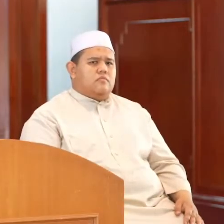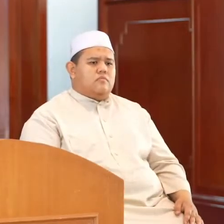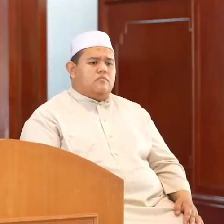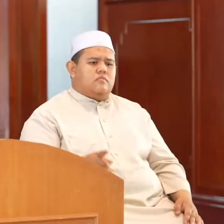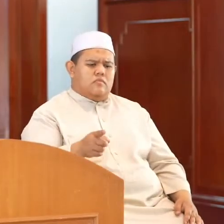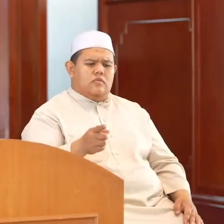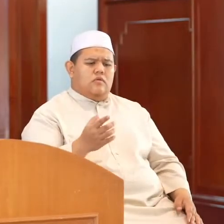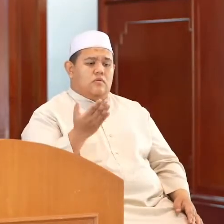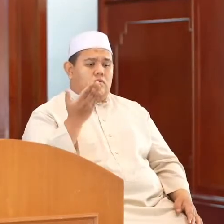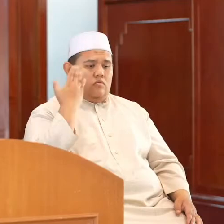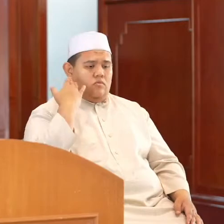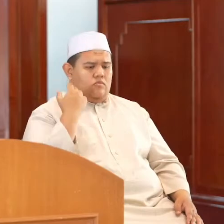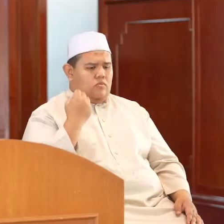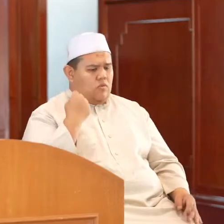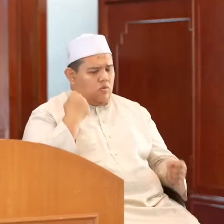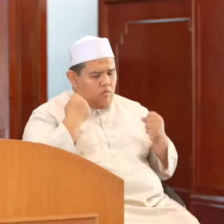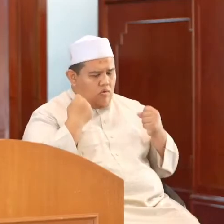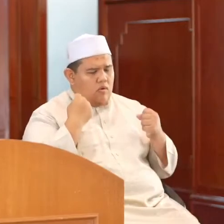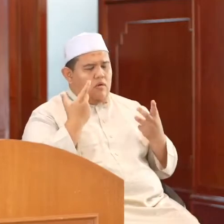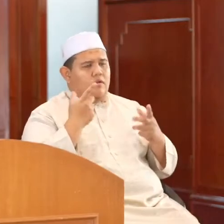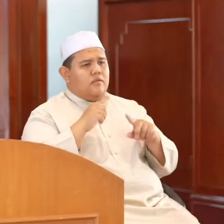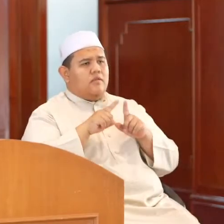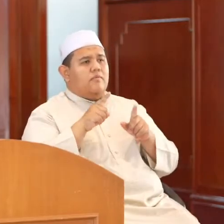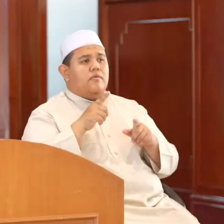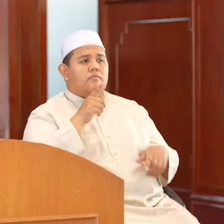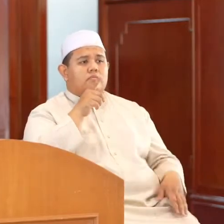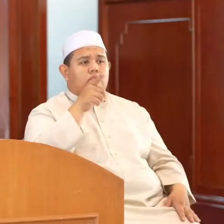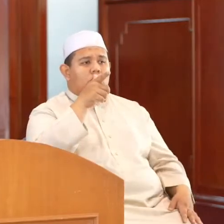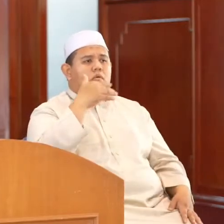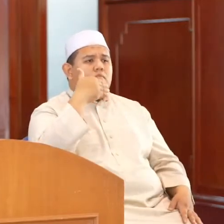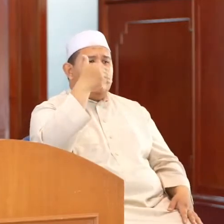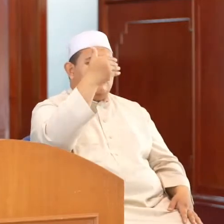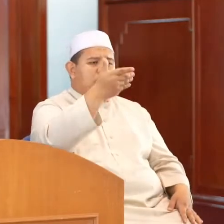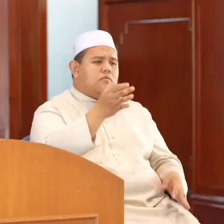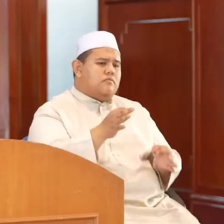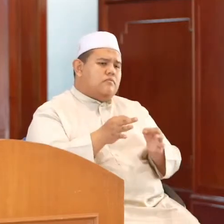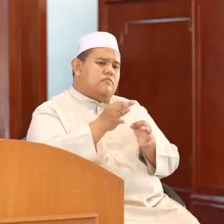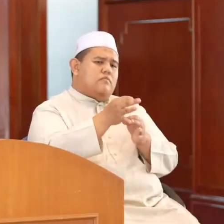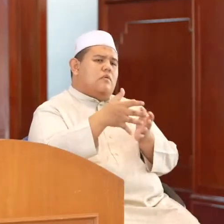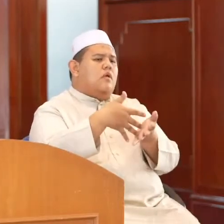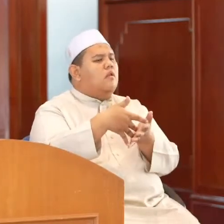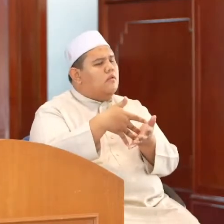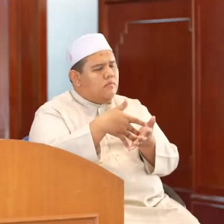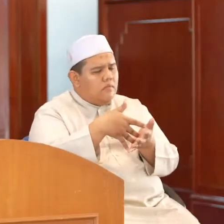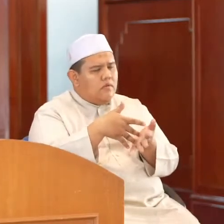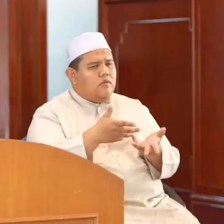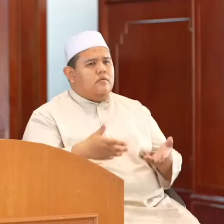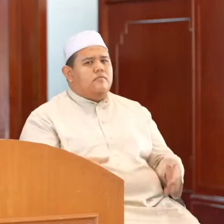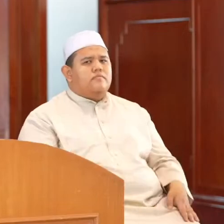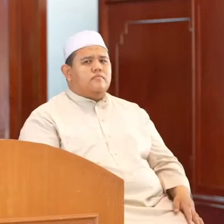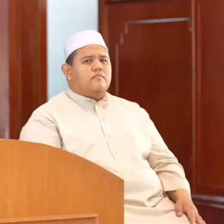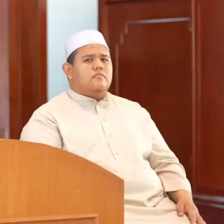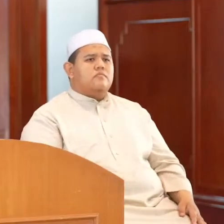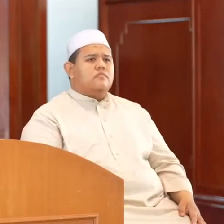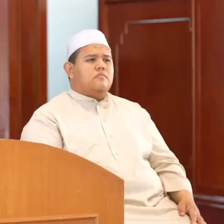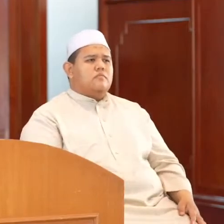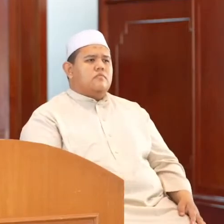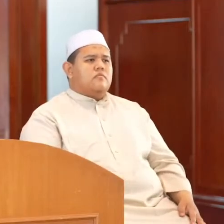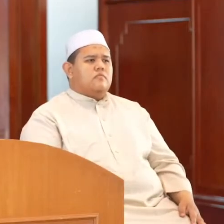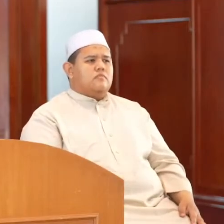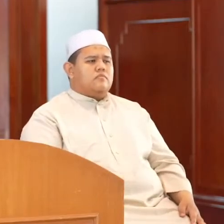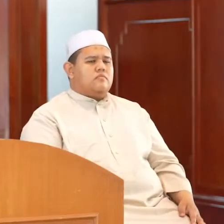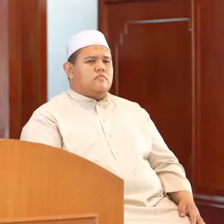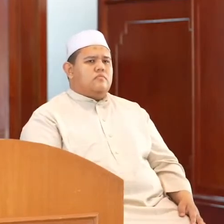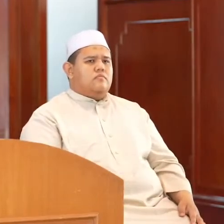Dia gagah, dia akan ada masa dia lemah. Dia kuat, akan ada masa dia